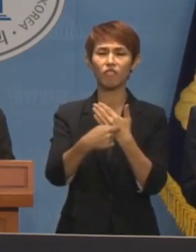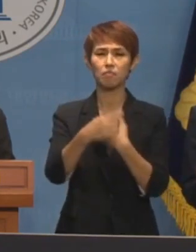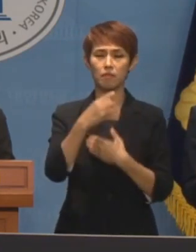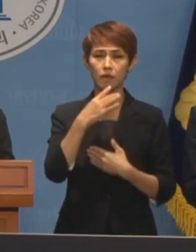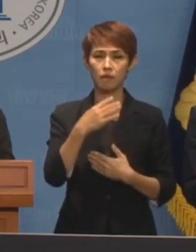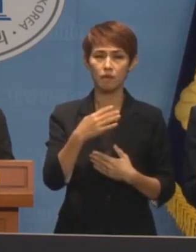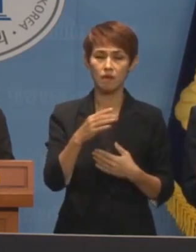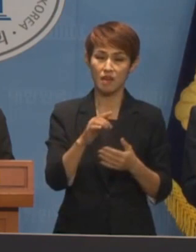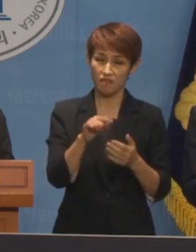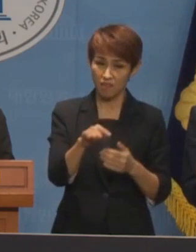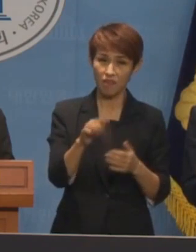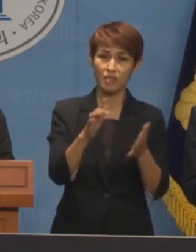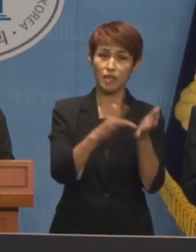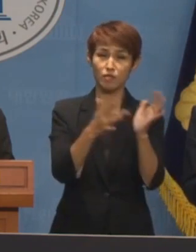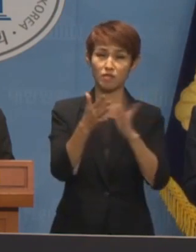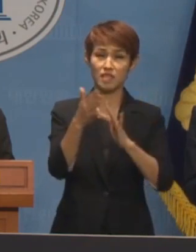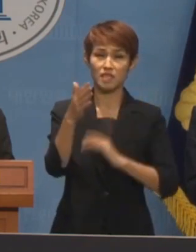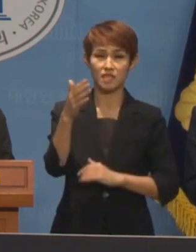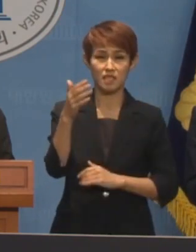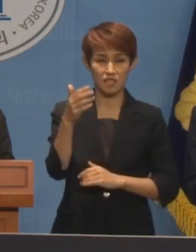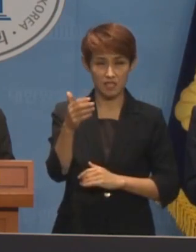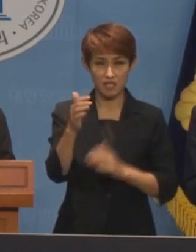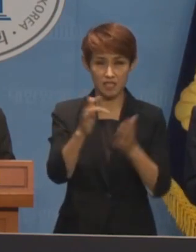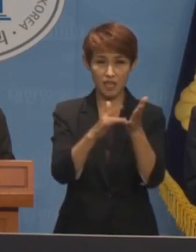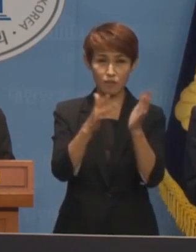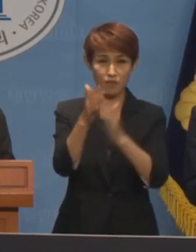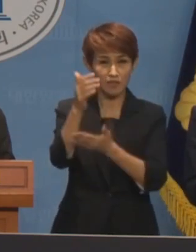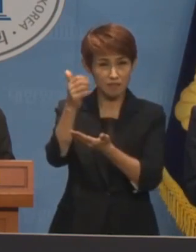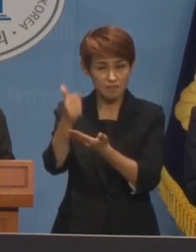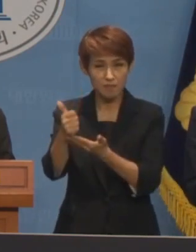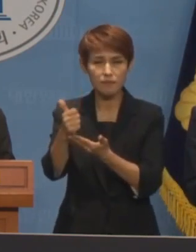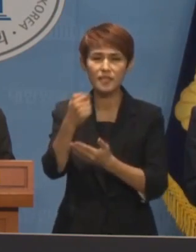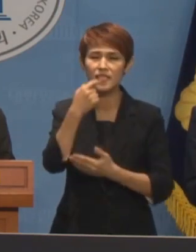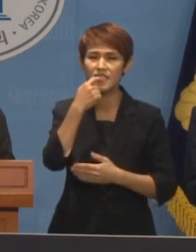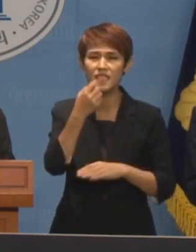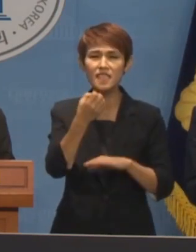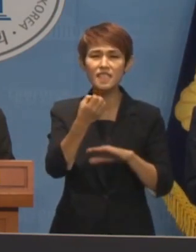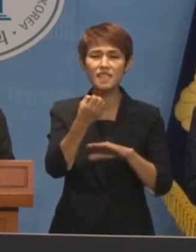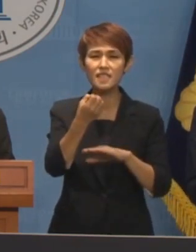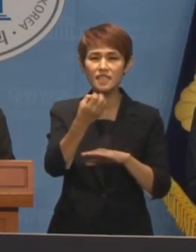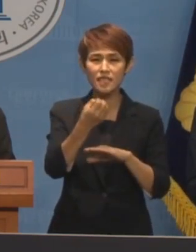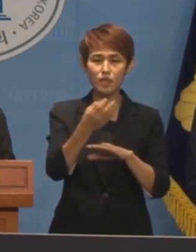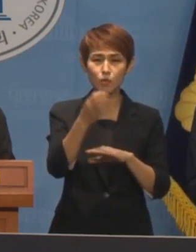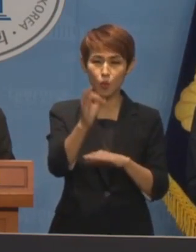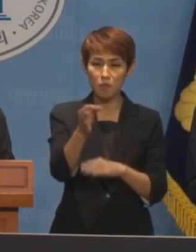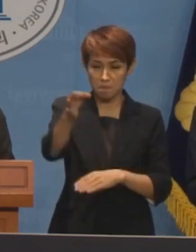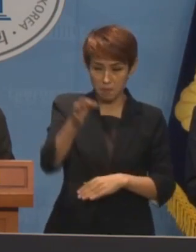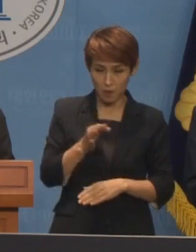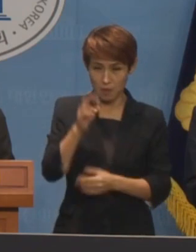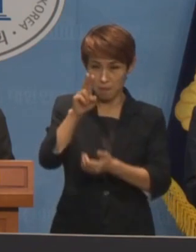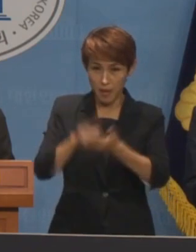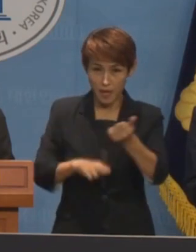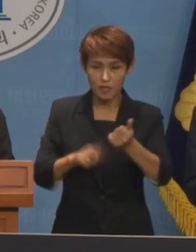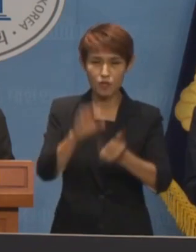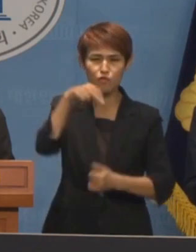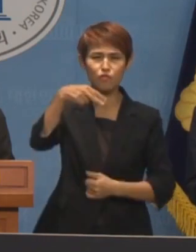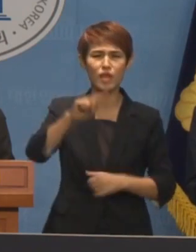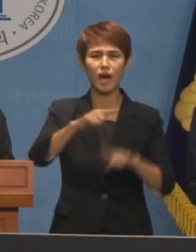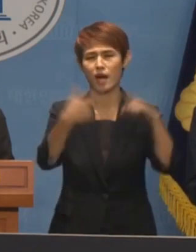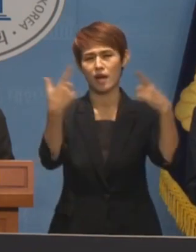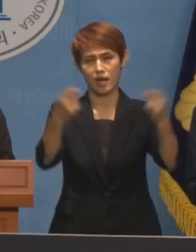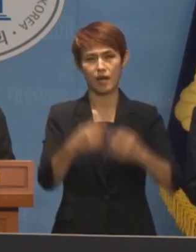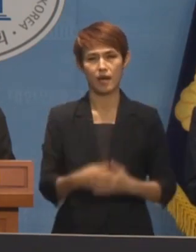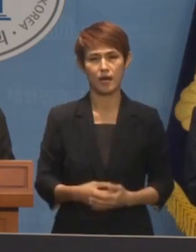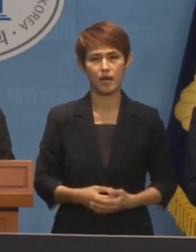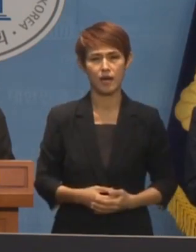은 30에 팔아넘긴 가룟 유다와 같은 자인지 묻지 않을 수 없다. 과학적으로 제대로 검증되지